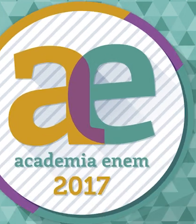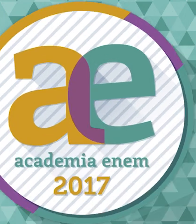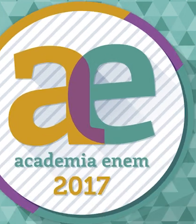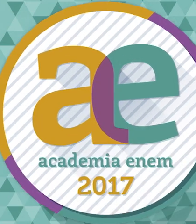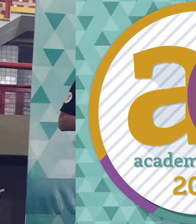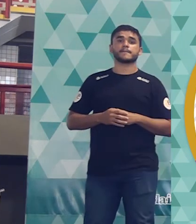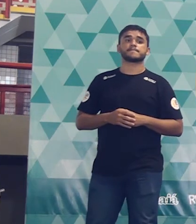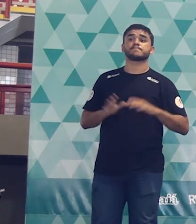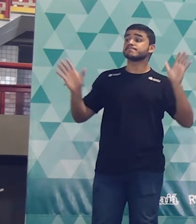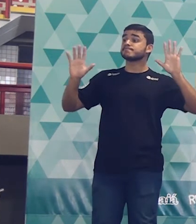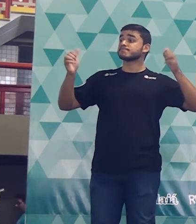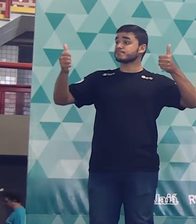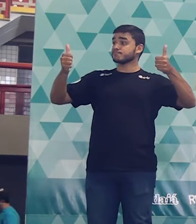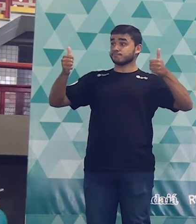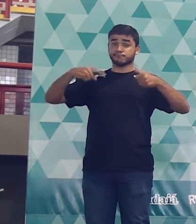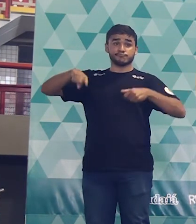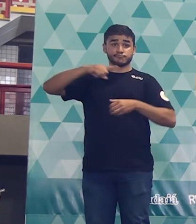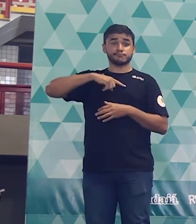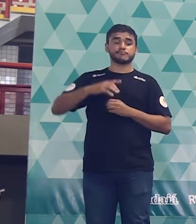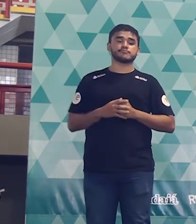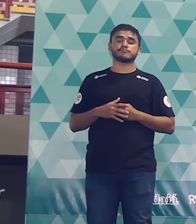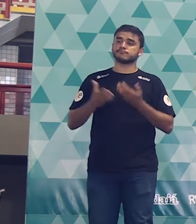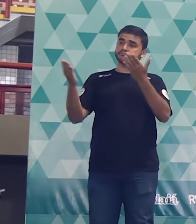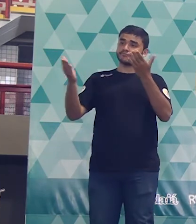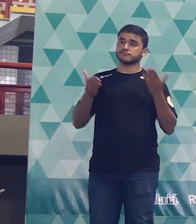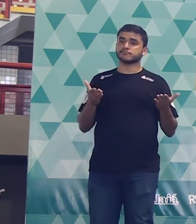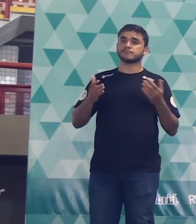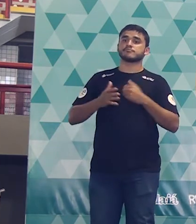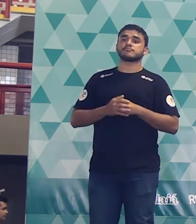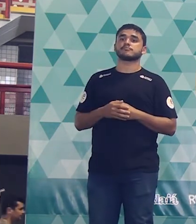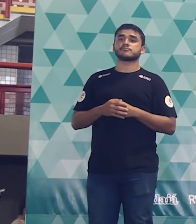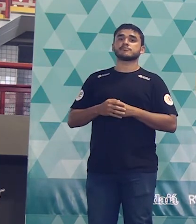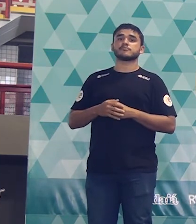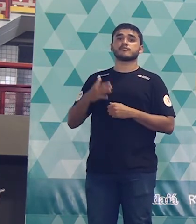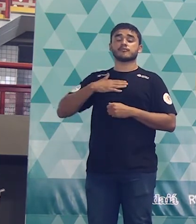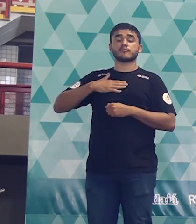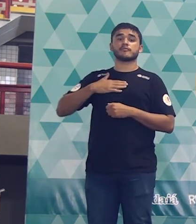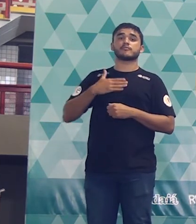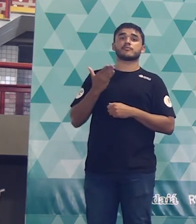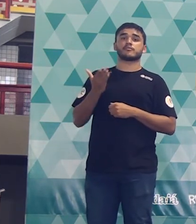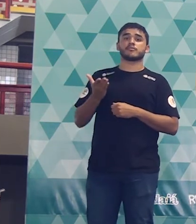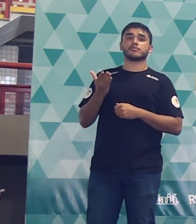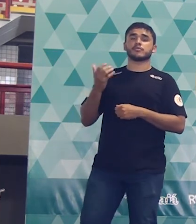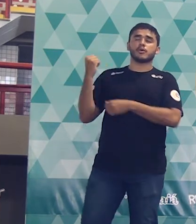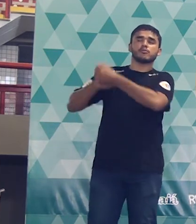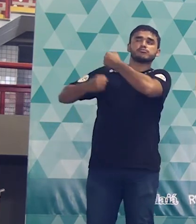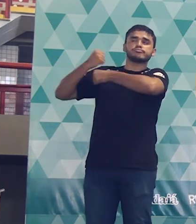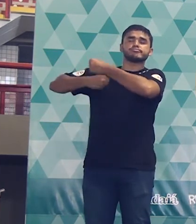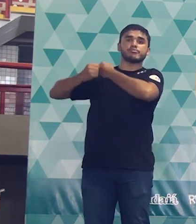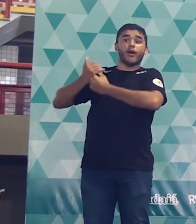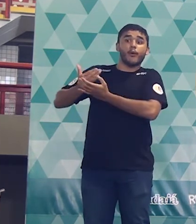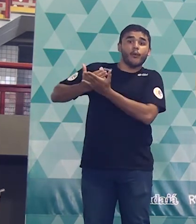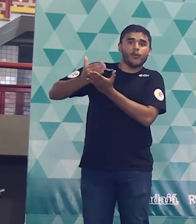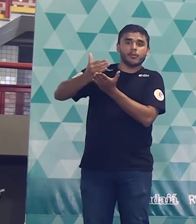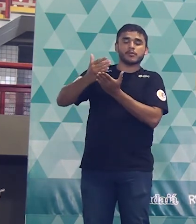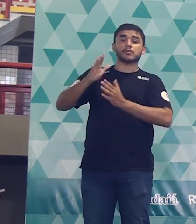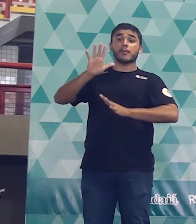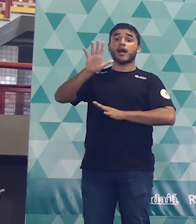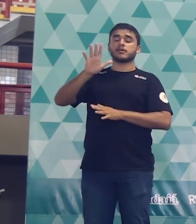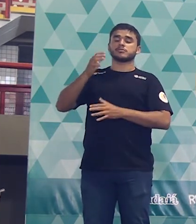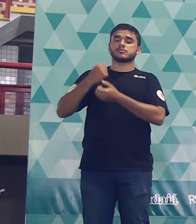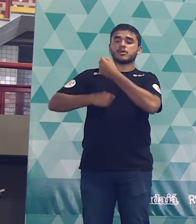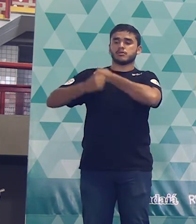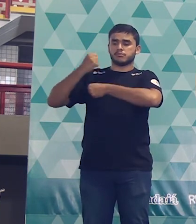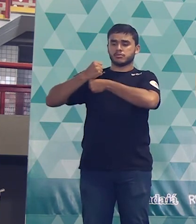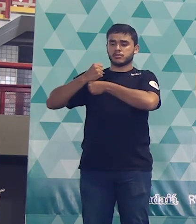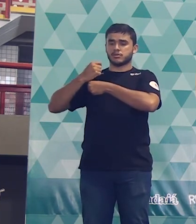Pessoal, tudo bem com vocês? Sejam bem-vindos, viu? Como o Fábio disse, eu estou no projeto desde o começo, mas ano passado, este